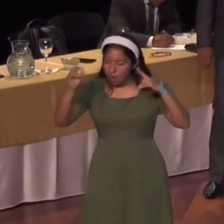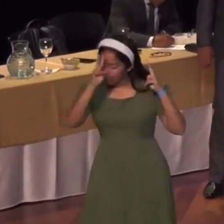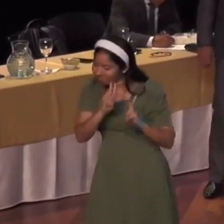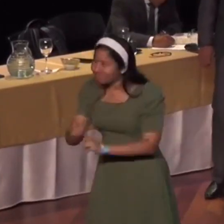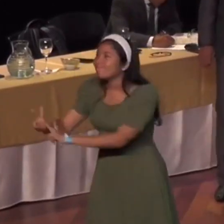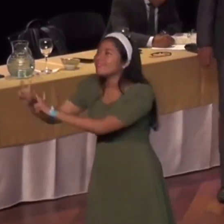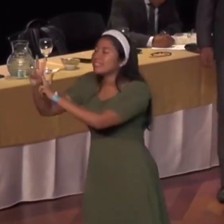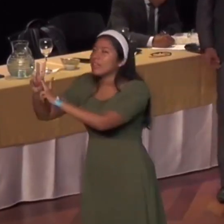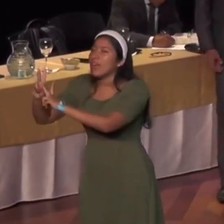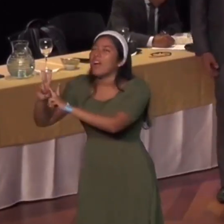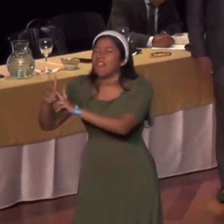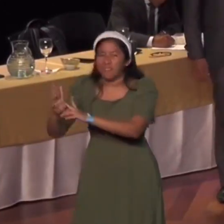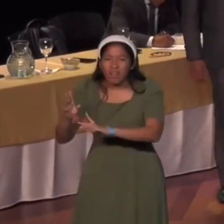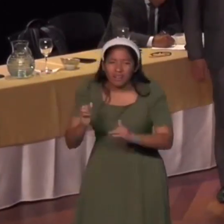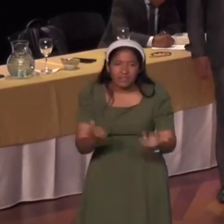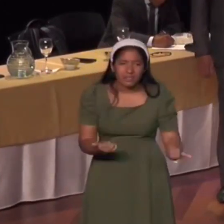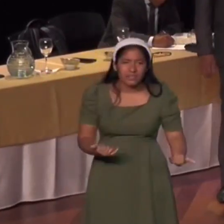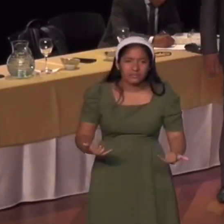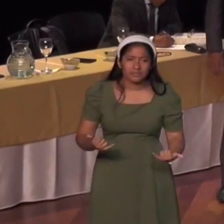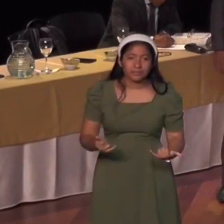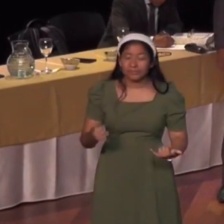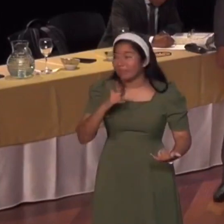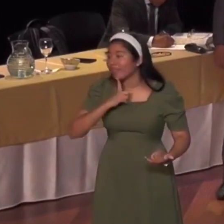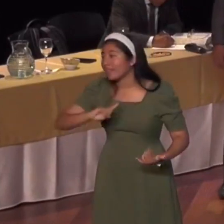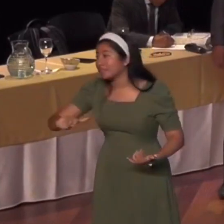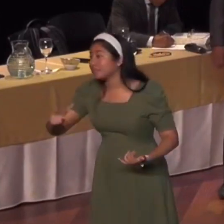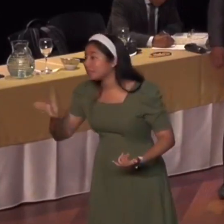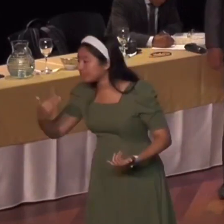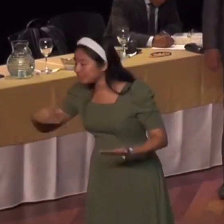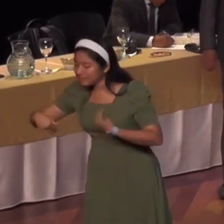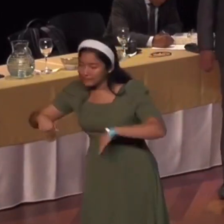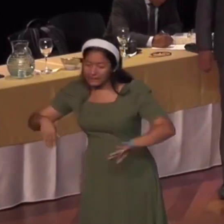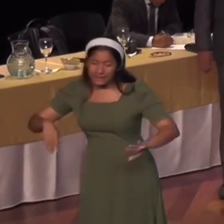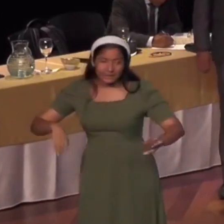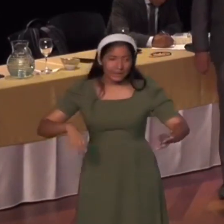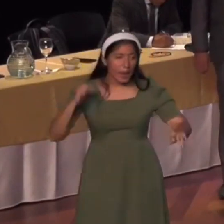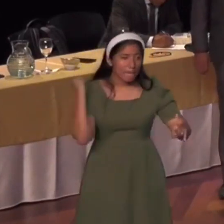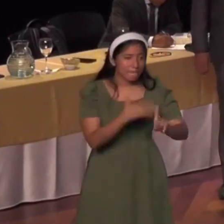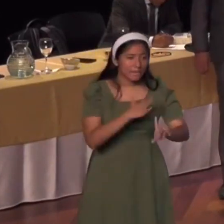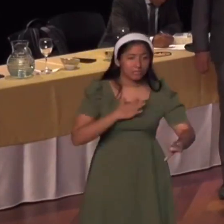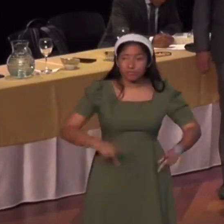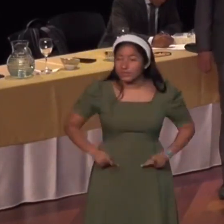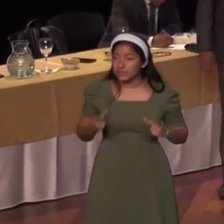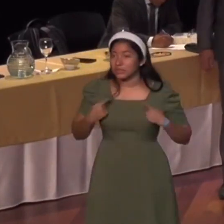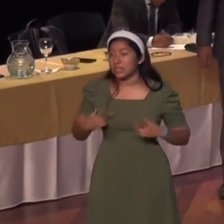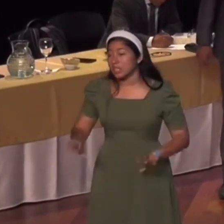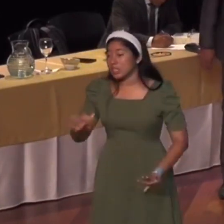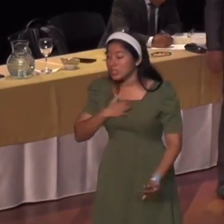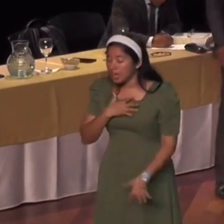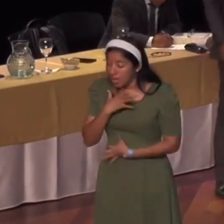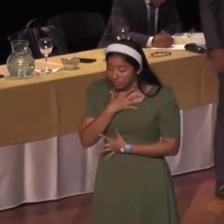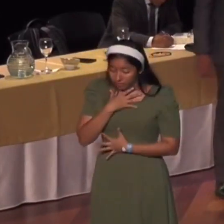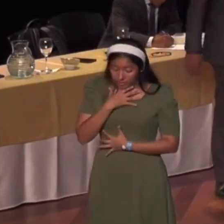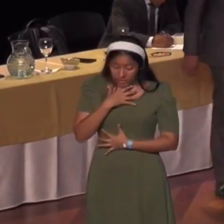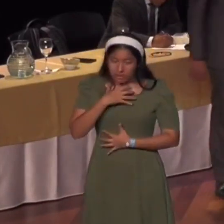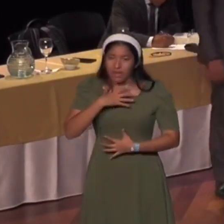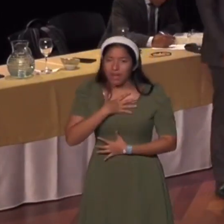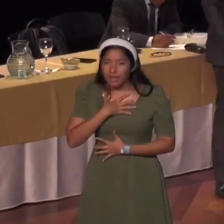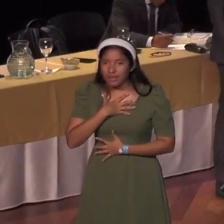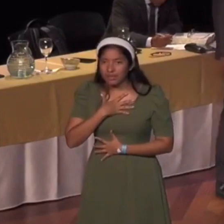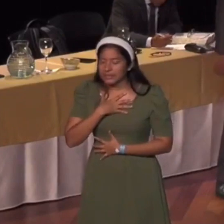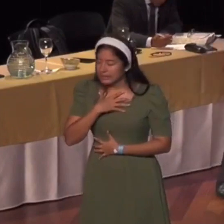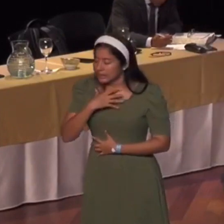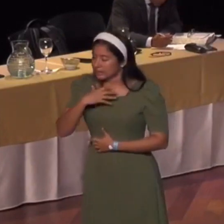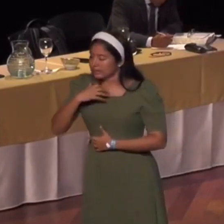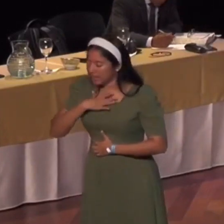padres que están aquí lo voy a honrar. Me dijo algo que me marcó la vida hace unos días. Mi hijo, yo me estaba ahogando. Allá en el pueblo me